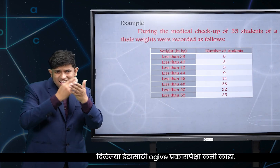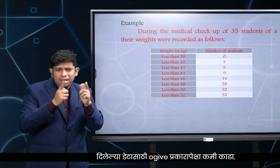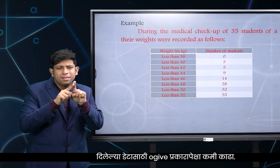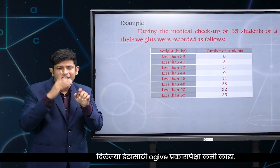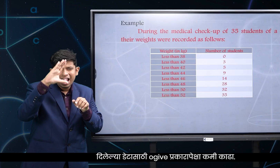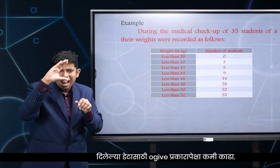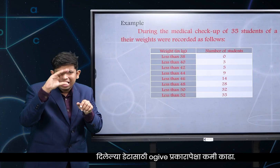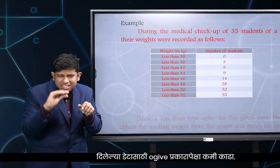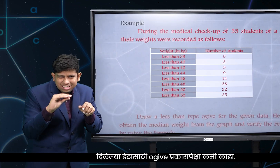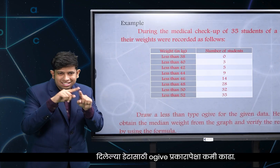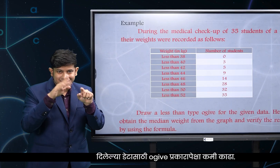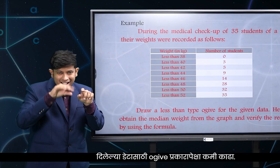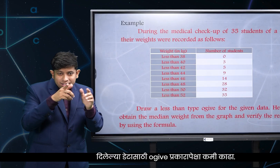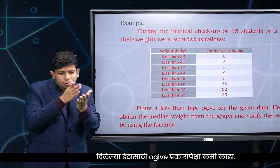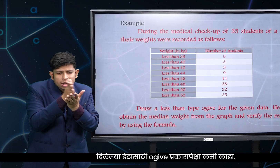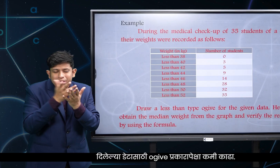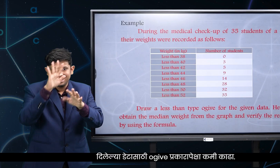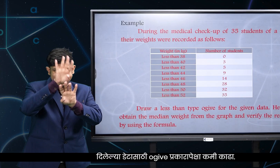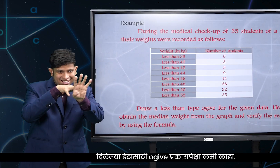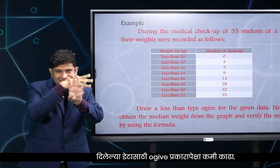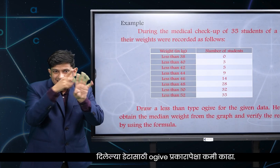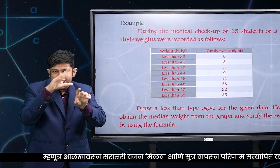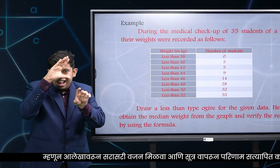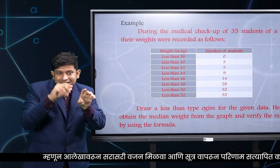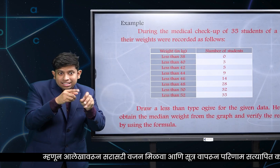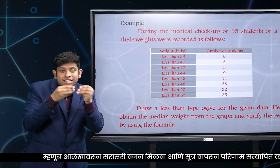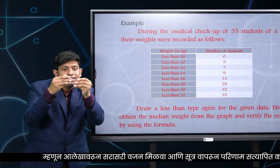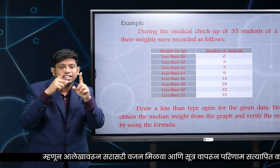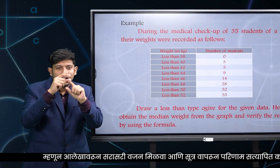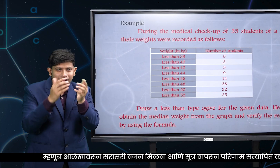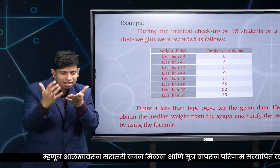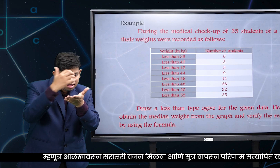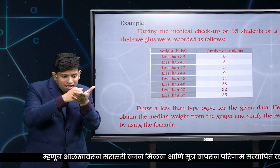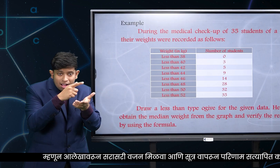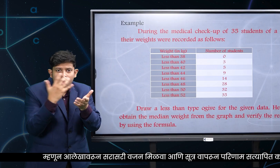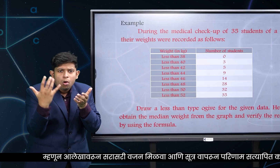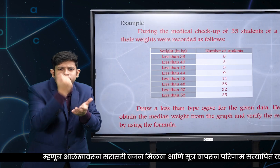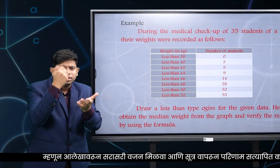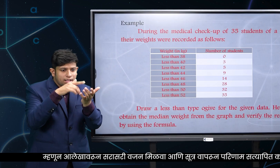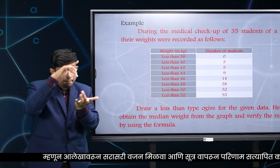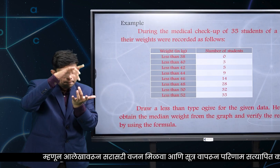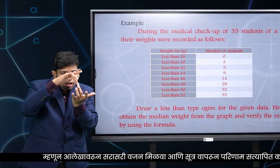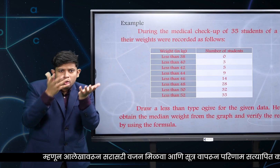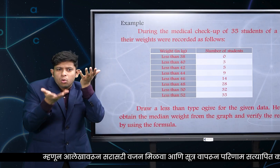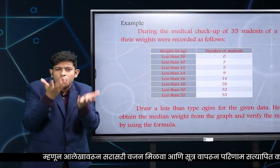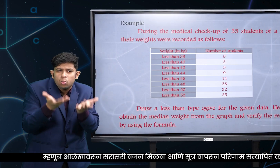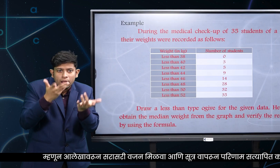दिलेल्या डेटासाठी ऑगिओ प्रकारापेक्षा कमी काढा. म्हणून आलेखावरून सरासरी वजन मिळवा आणि सूत्र वापरून परिणाम